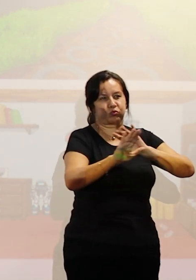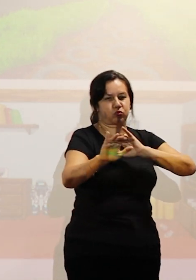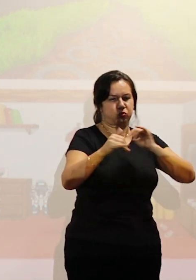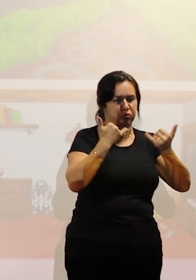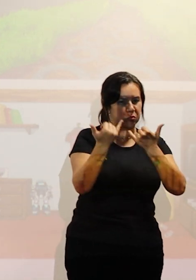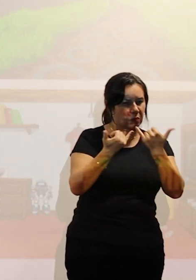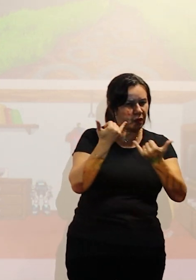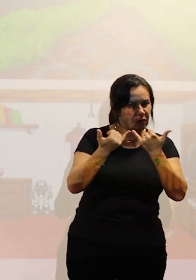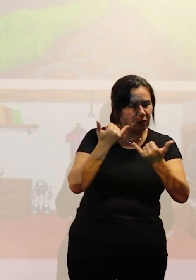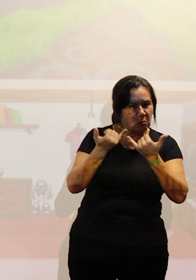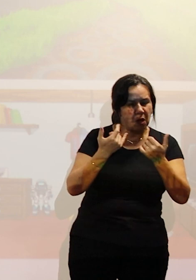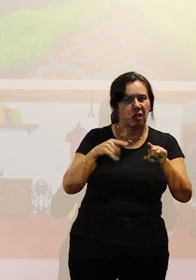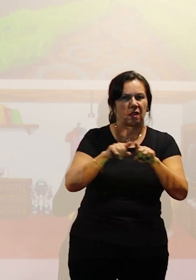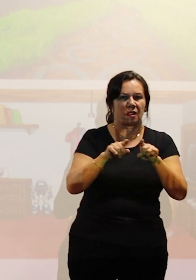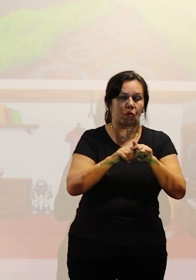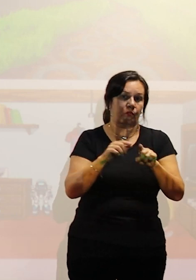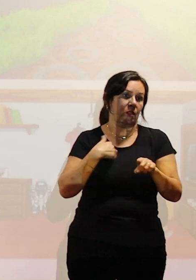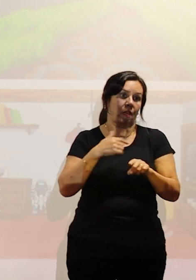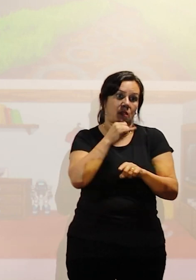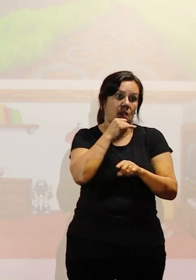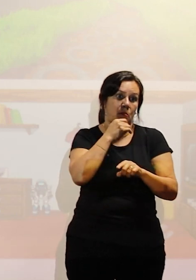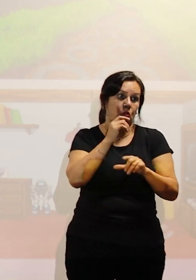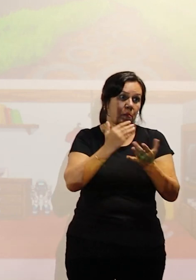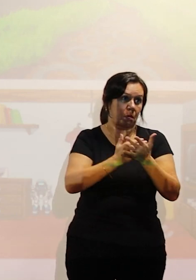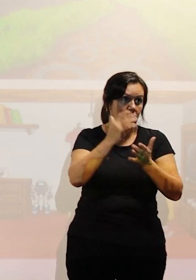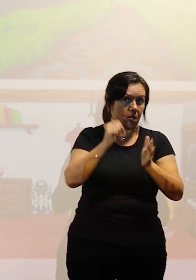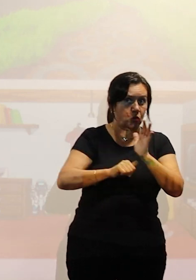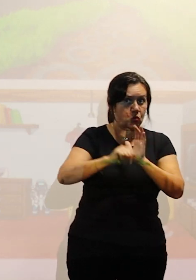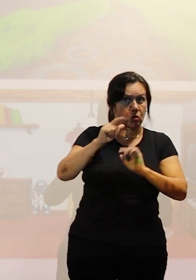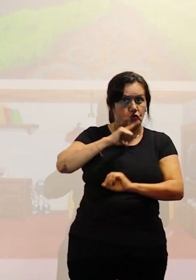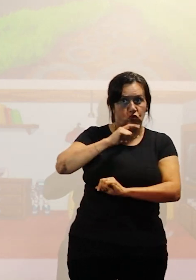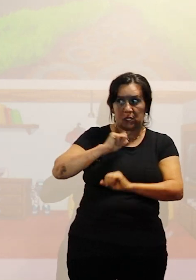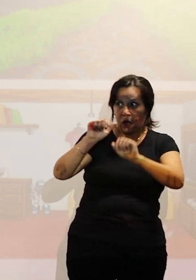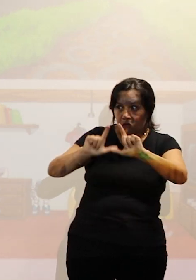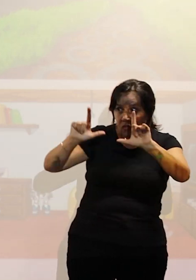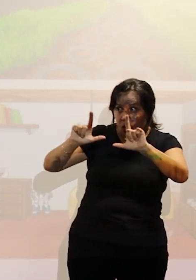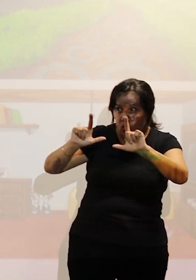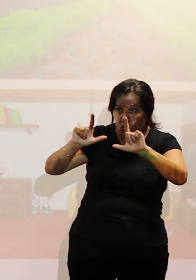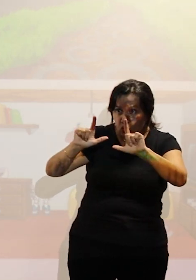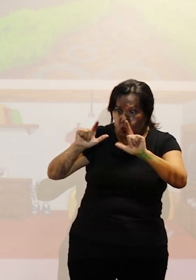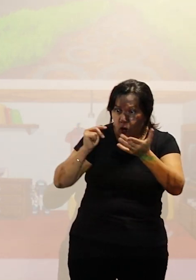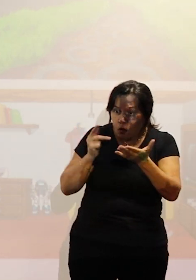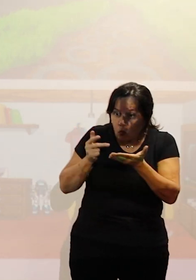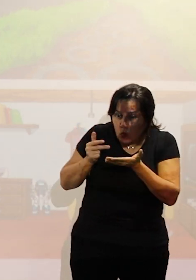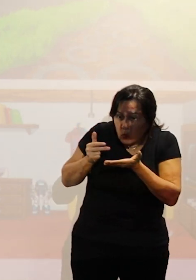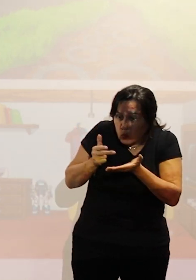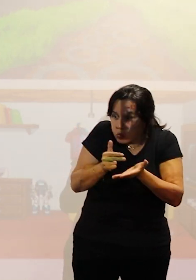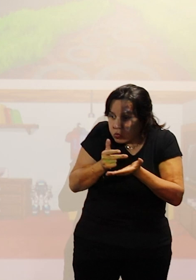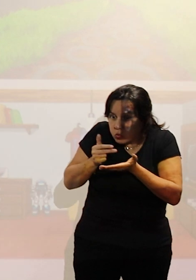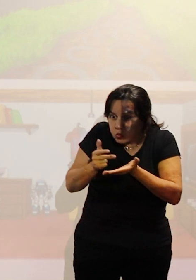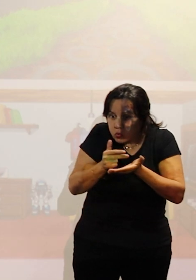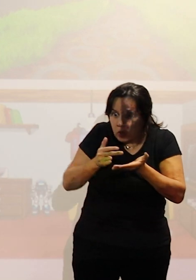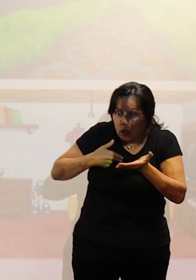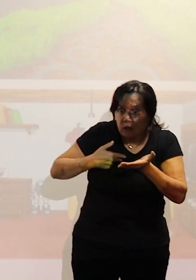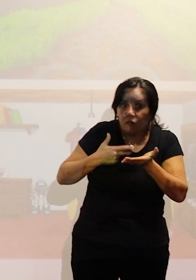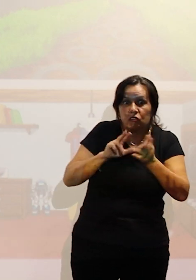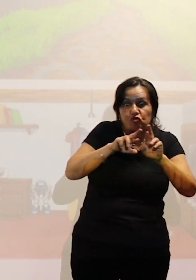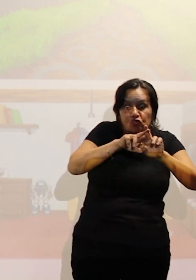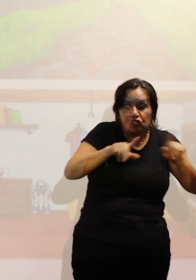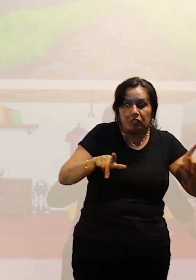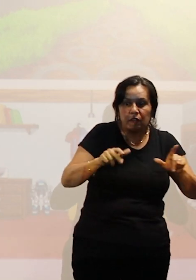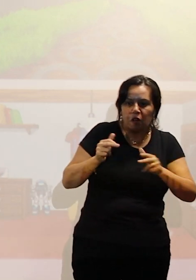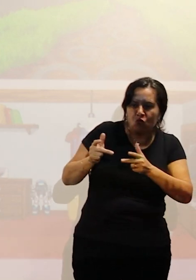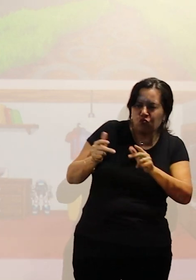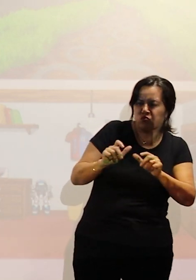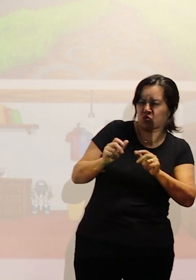informação que você tinha, no meu caso, a foto. Eu não fiz por cima da foto, detalhe, eu fiz olhando a foto, eu observei a foto, e fiz a minha versão daqueles cenários